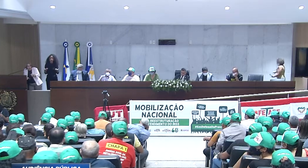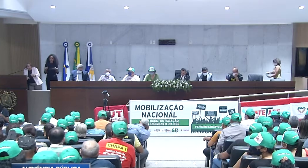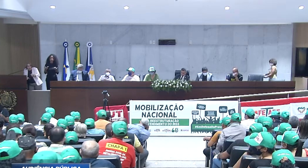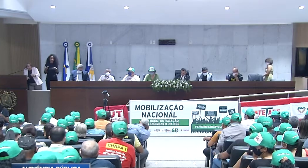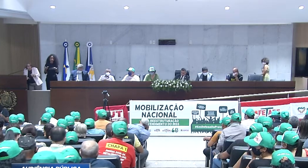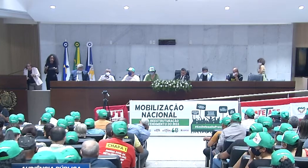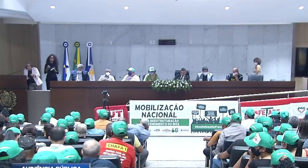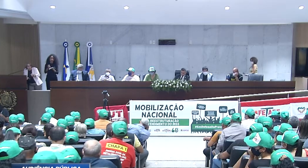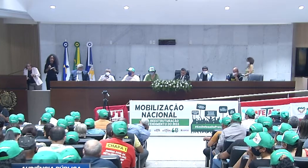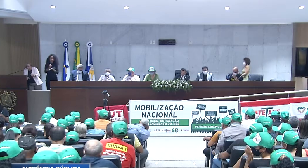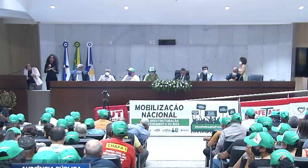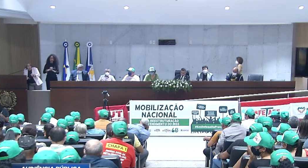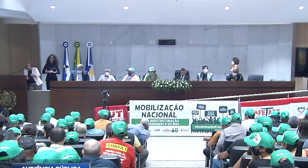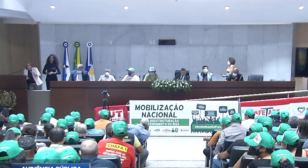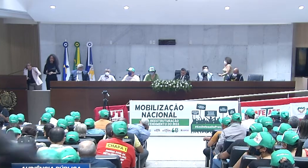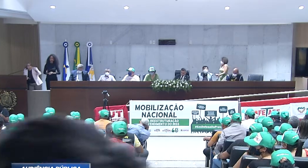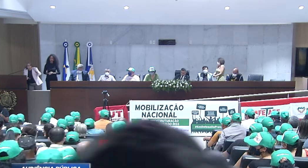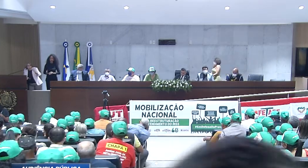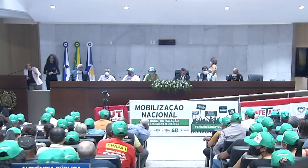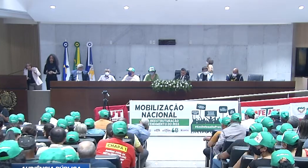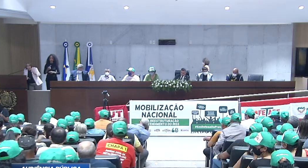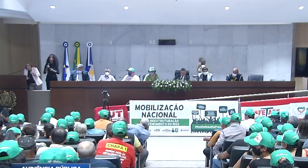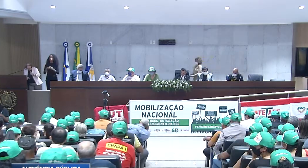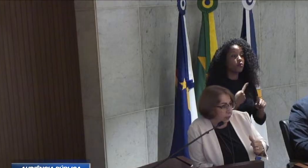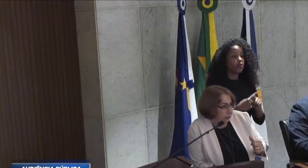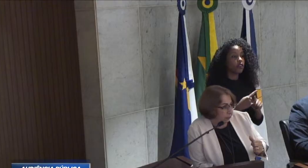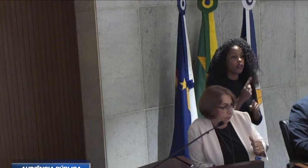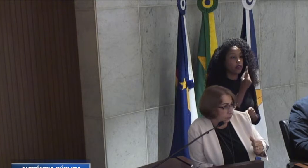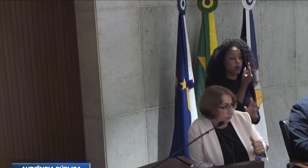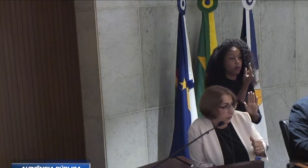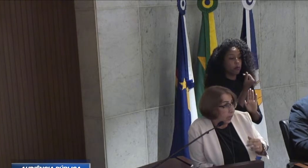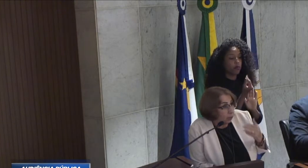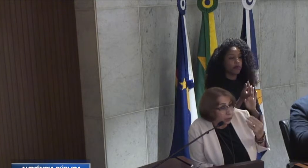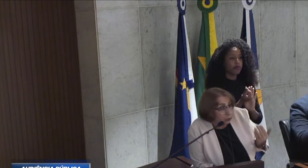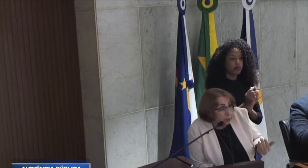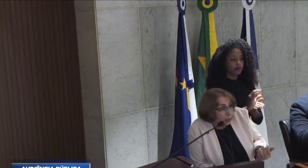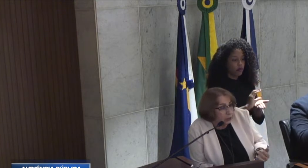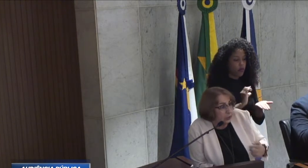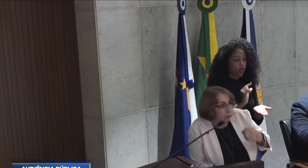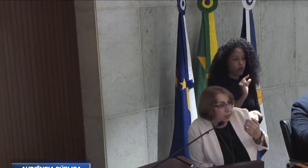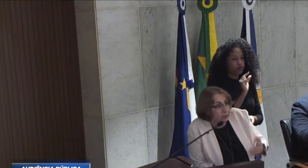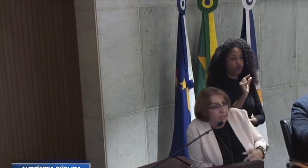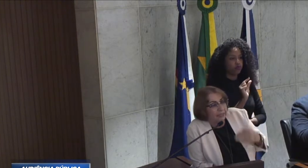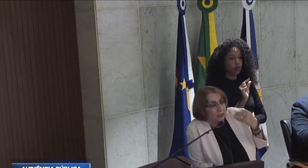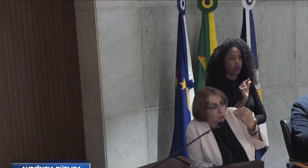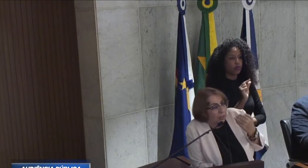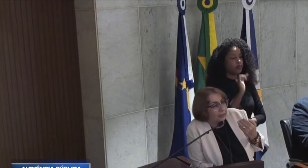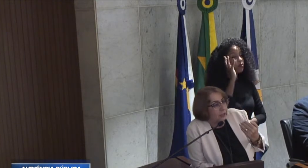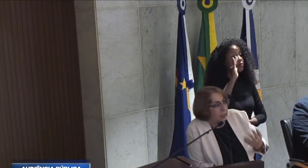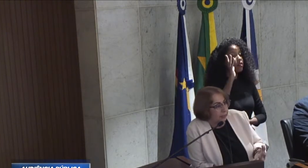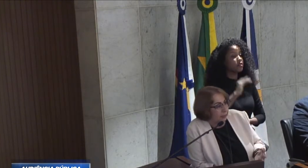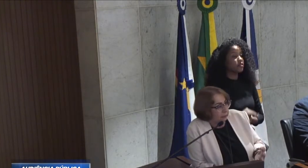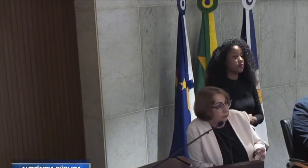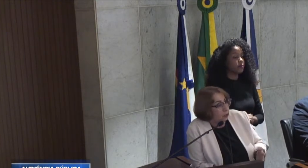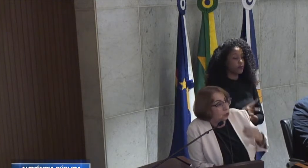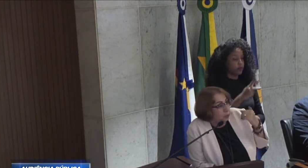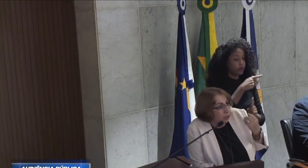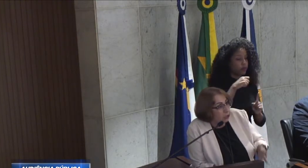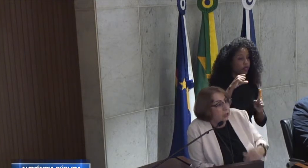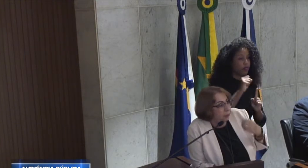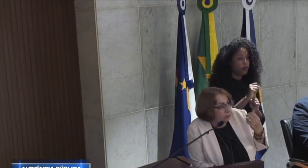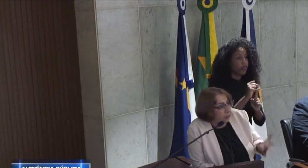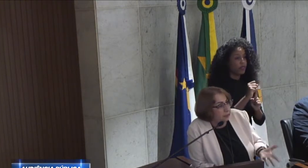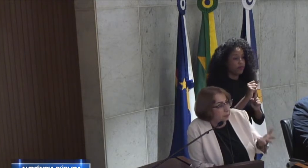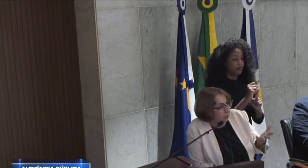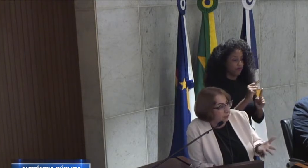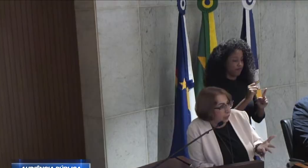despesas. Porque o valor é pequeno. Agora, tu imagina a previdência sucateada, tu imagina